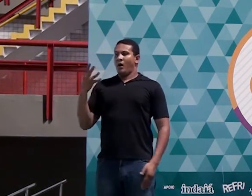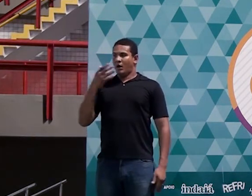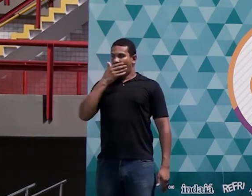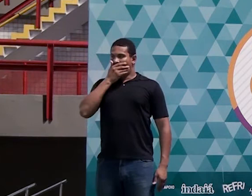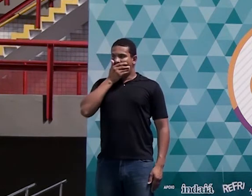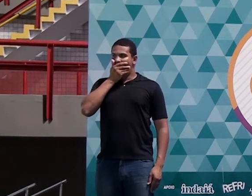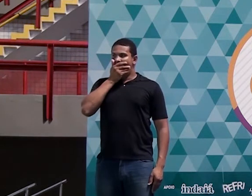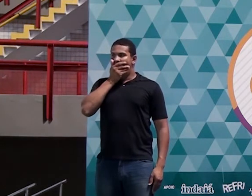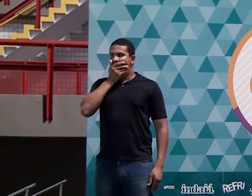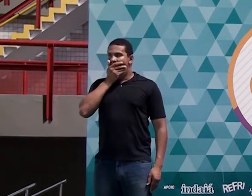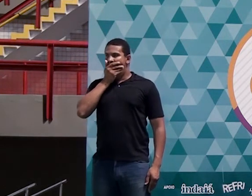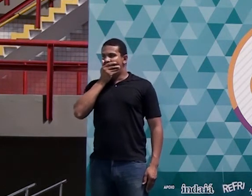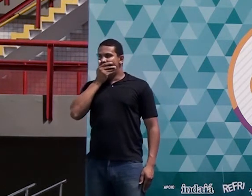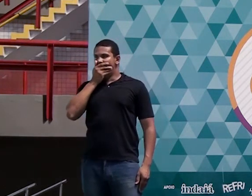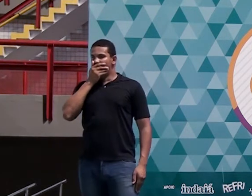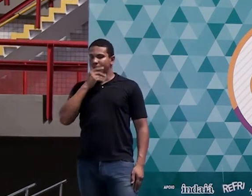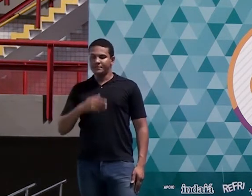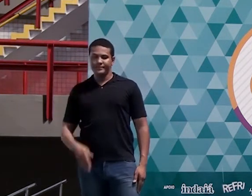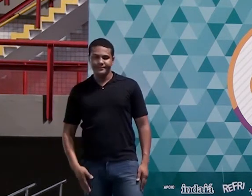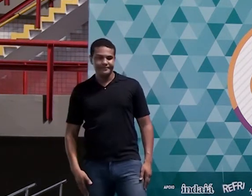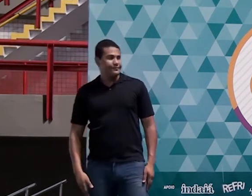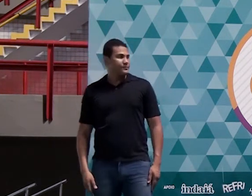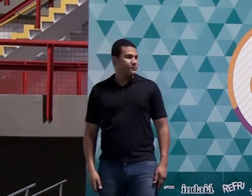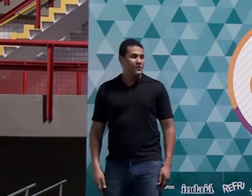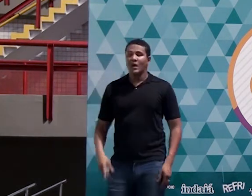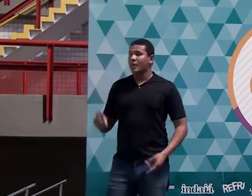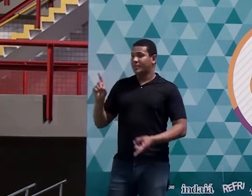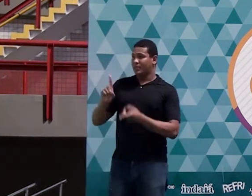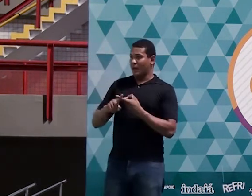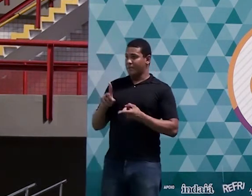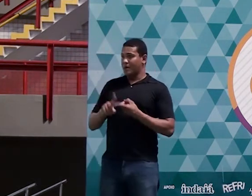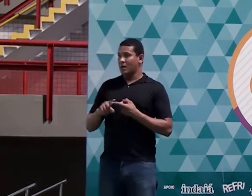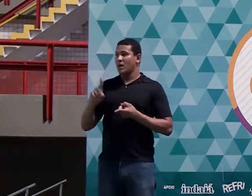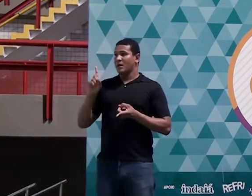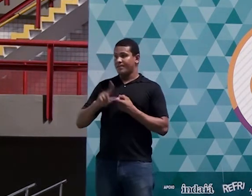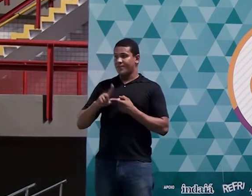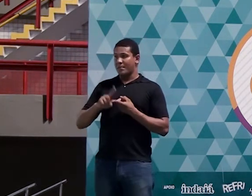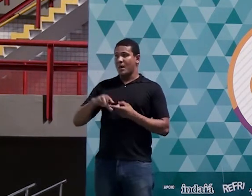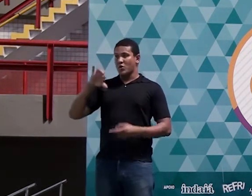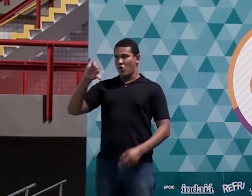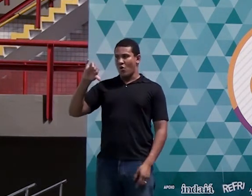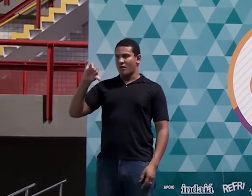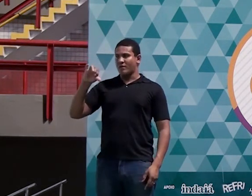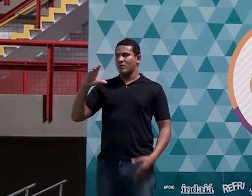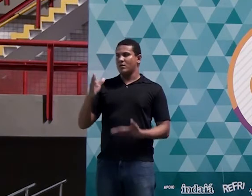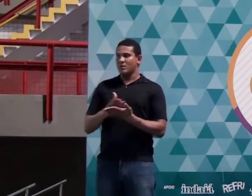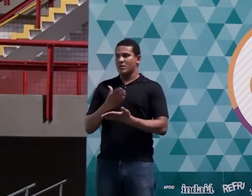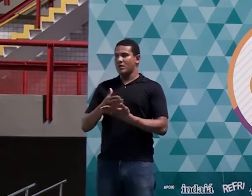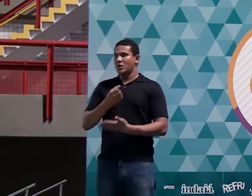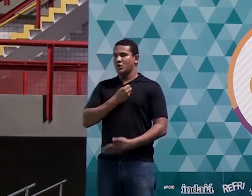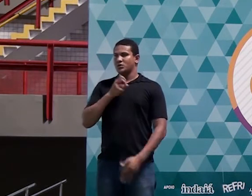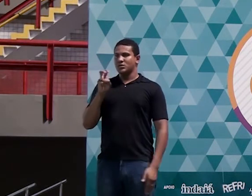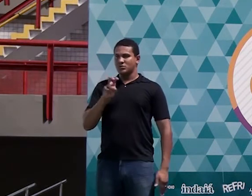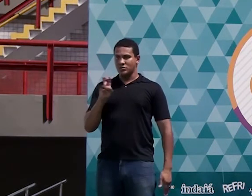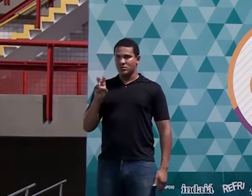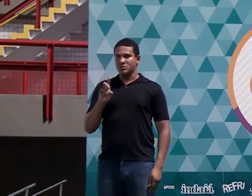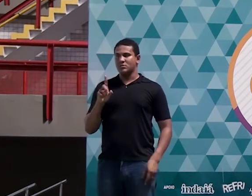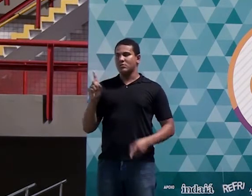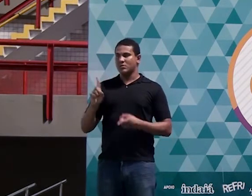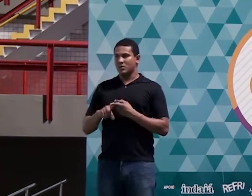fazer com vocês a questão 9 da página 55 E a